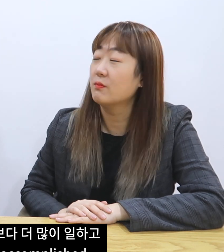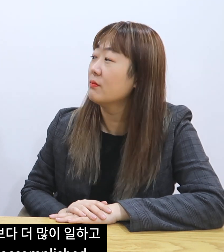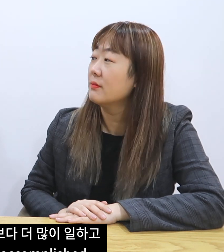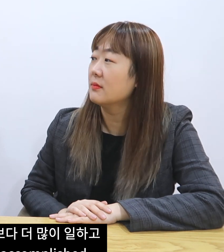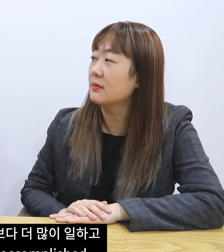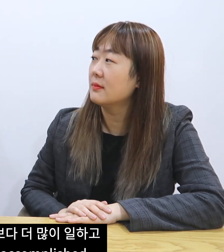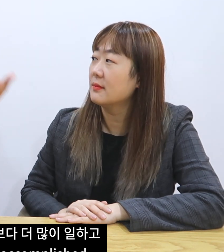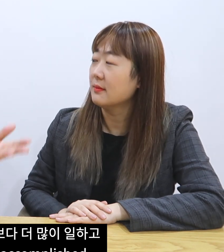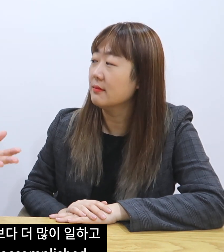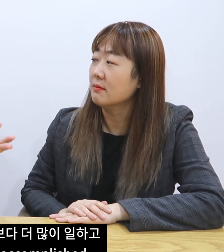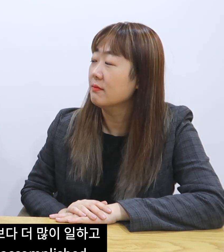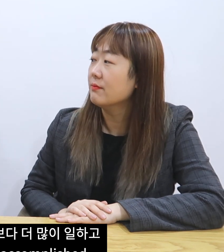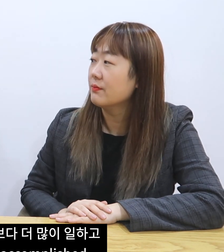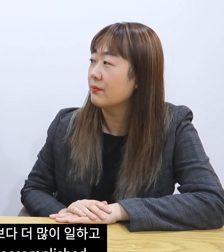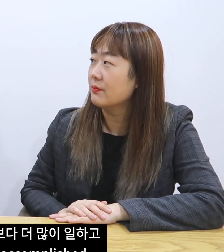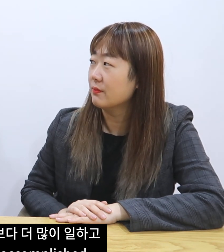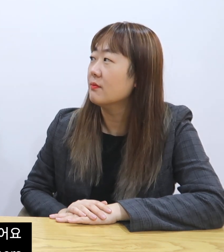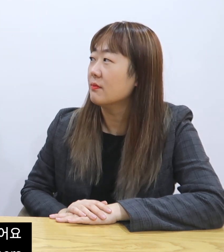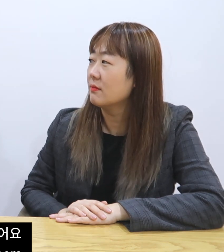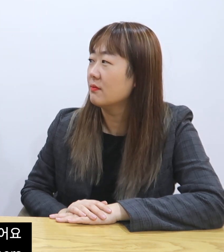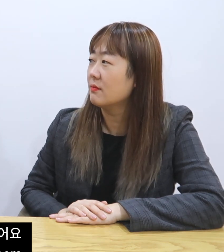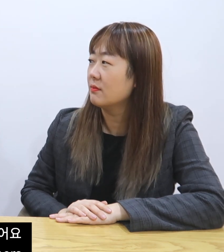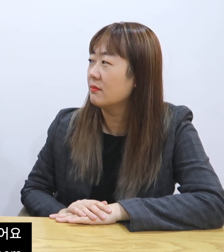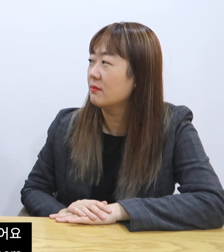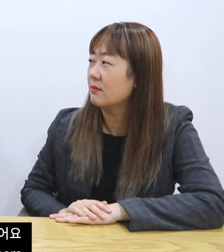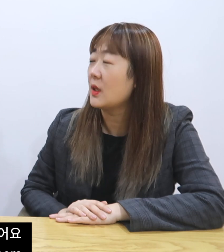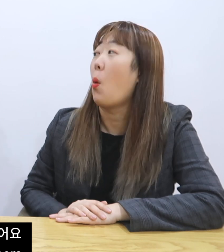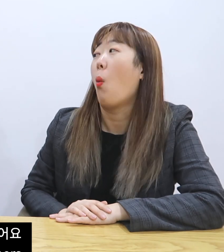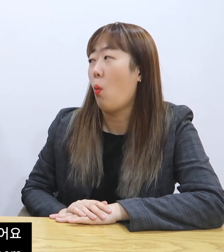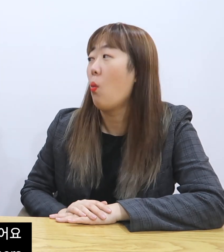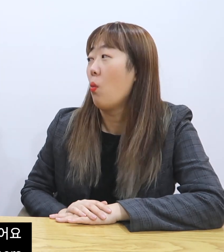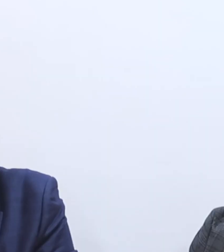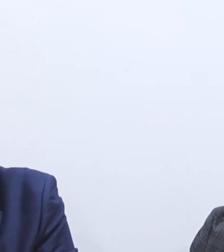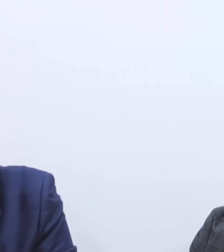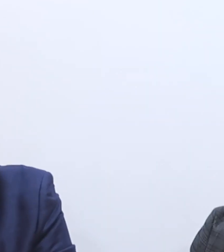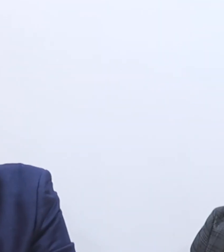더 많이 일하고 업적도 많이 냈죠. 근데